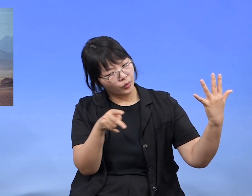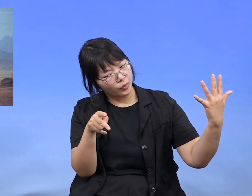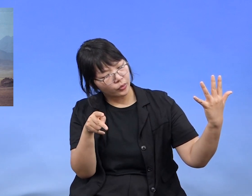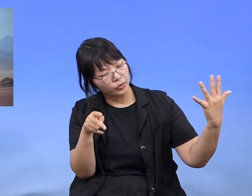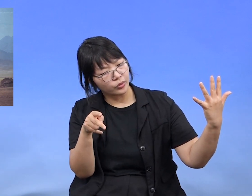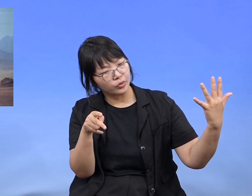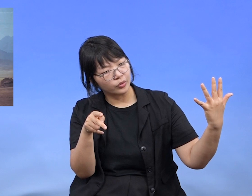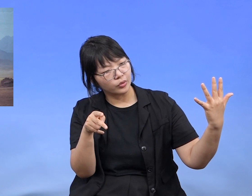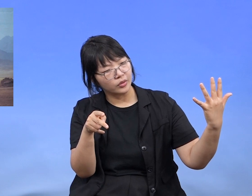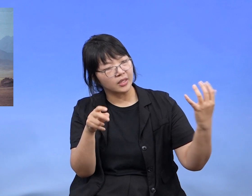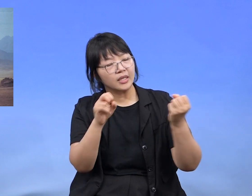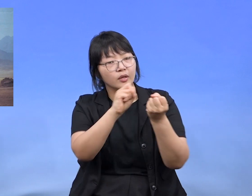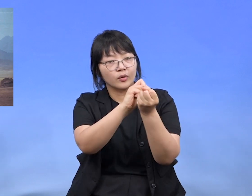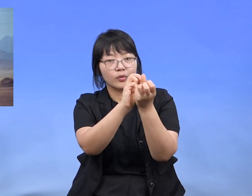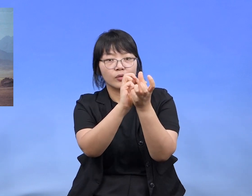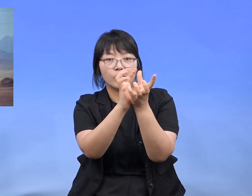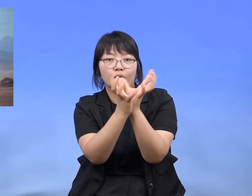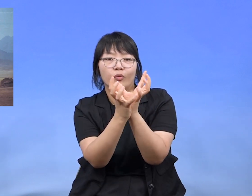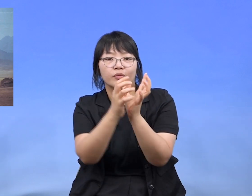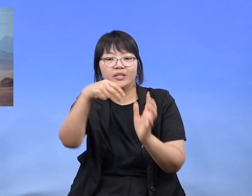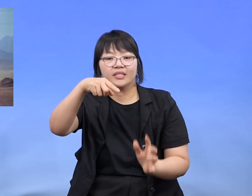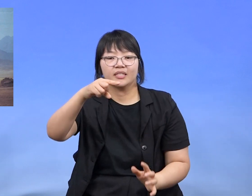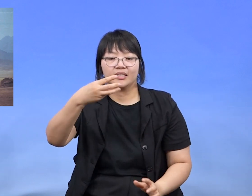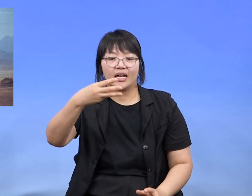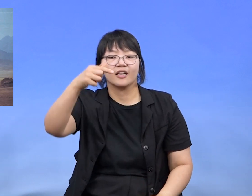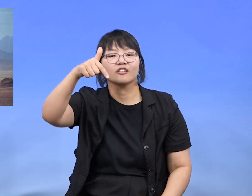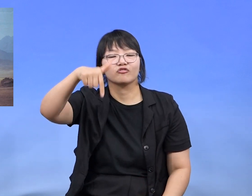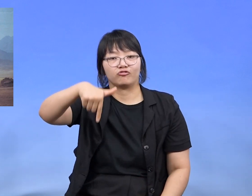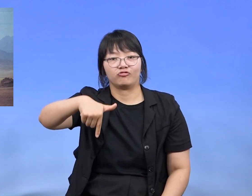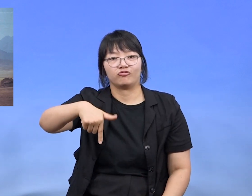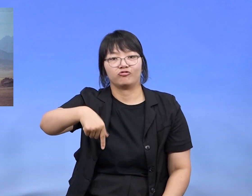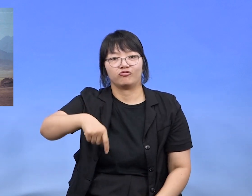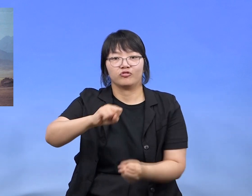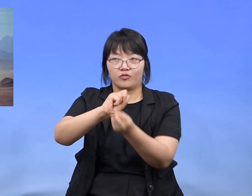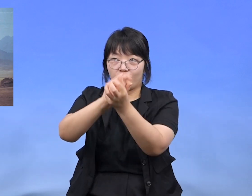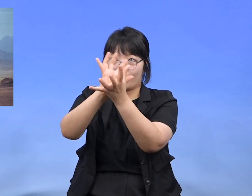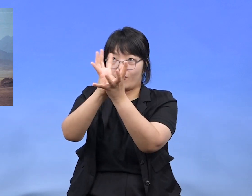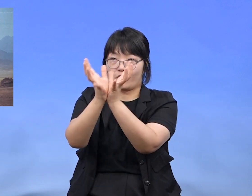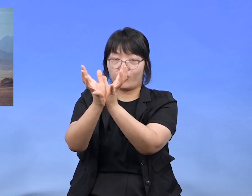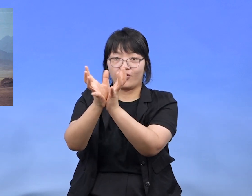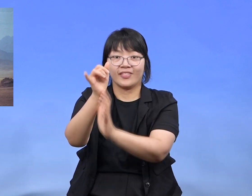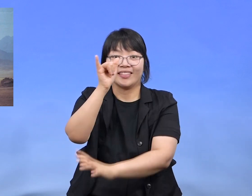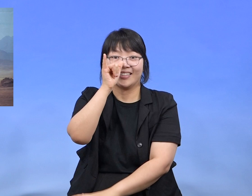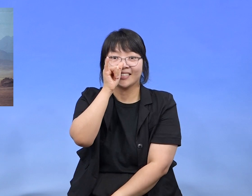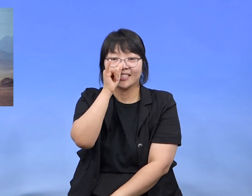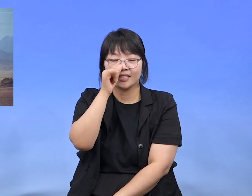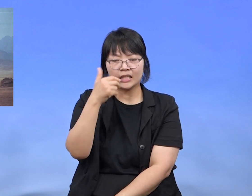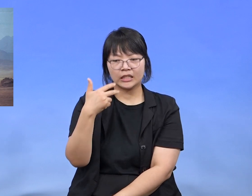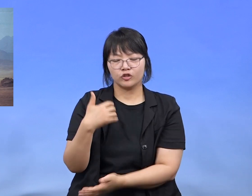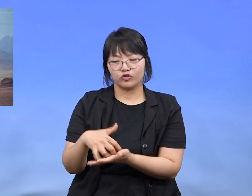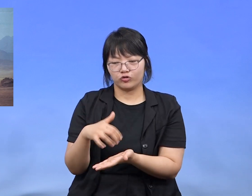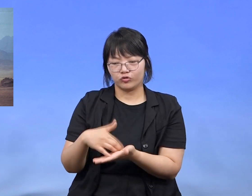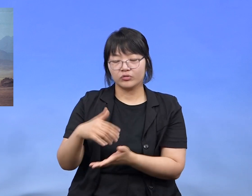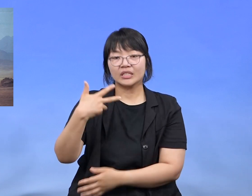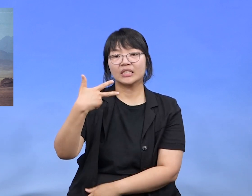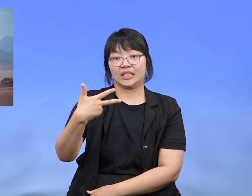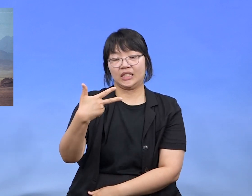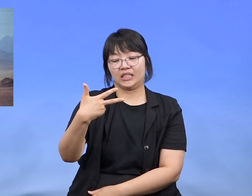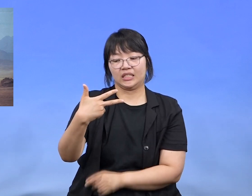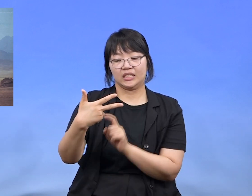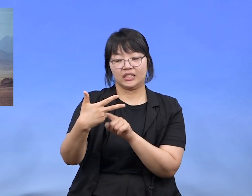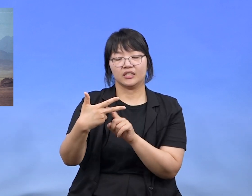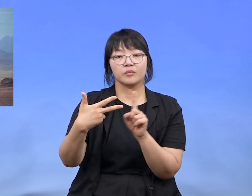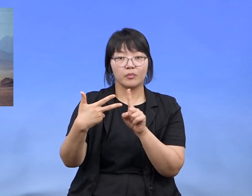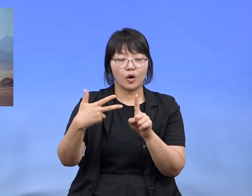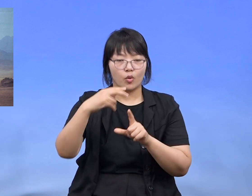7개의 살구 가지로 되어 있었습니다. 7이라는 숫자는 요한계시록에서 항상 완전함을